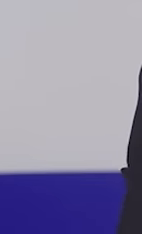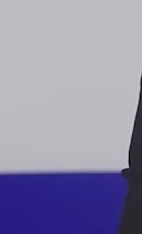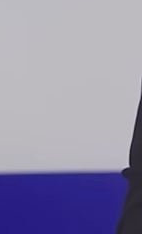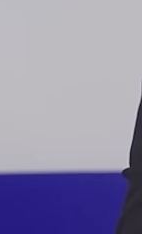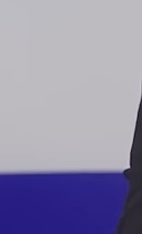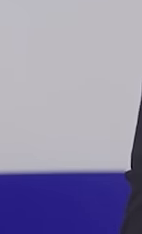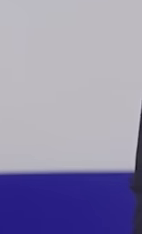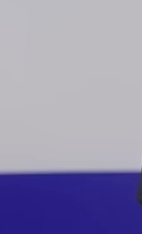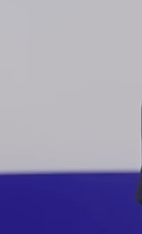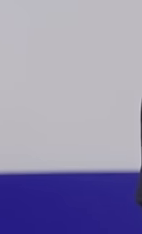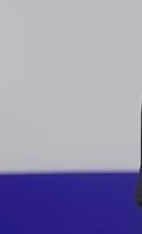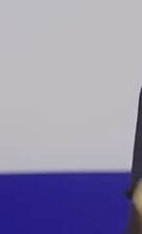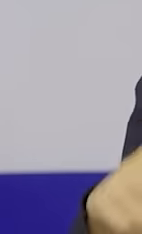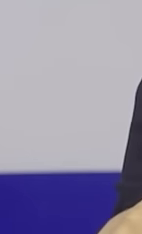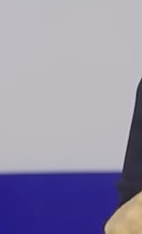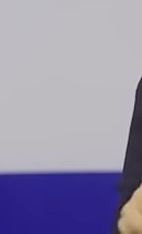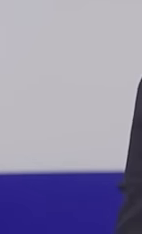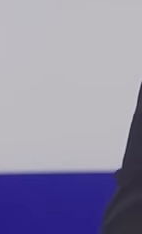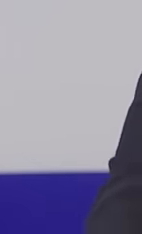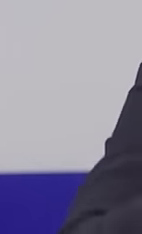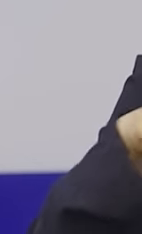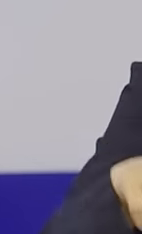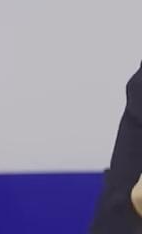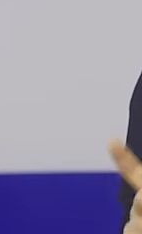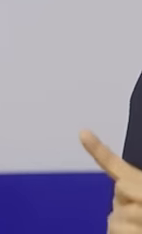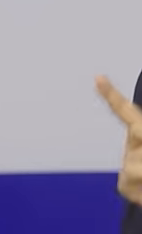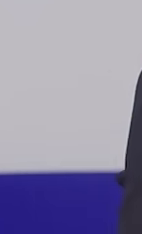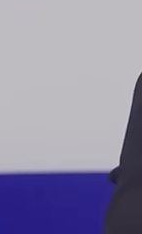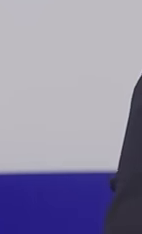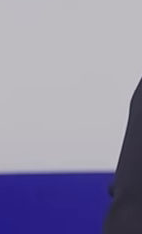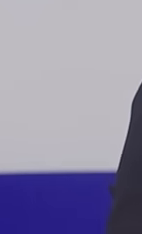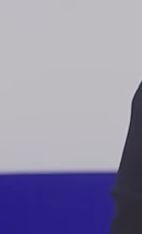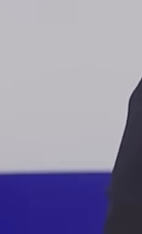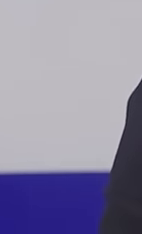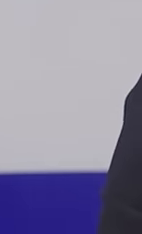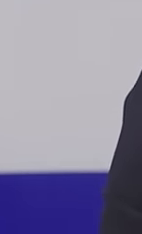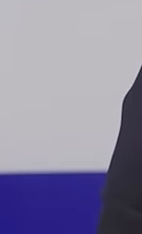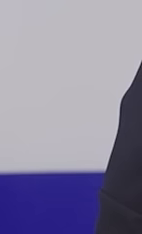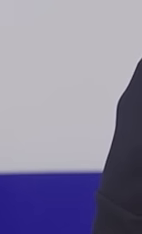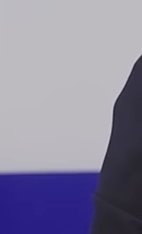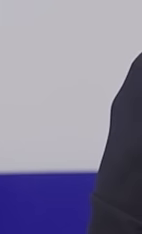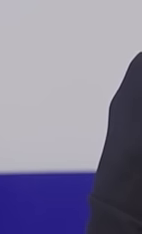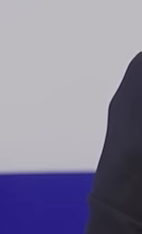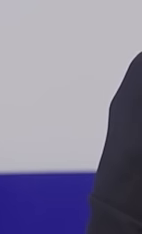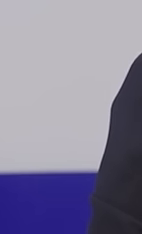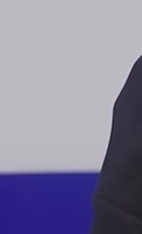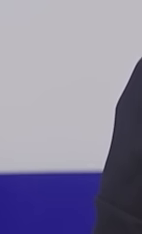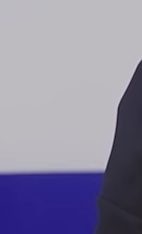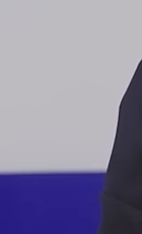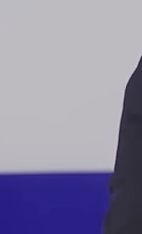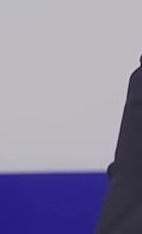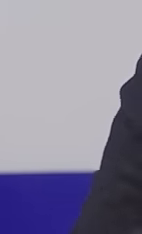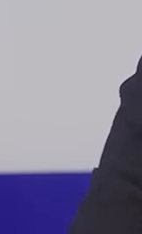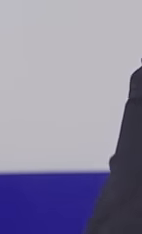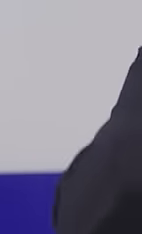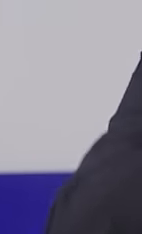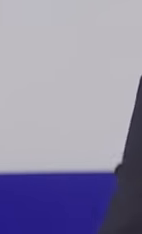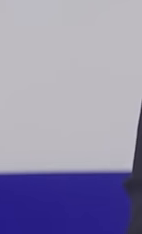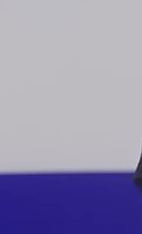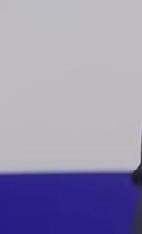쓰게 했는데 그 지역을 활성화시킨 효과가 있었던 거죠. 말씀드린 것처럼 전남